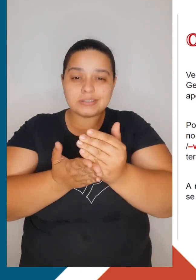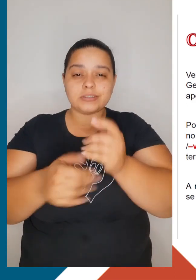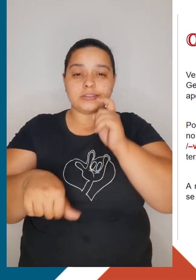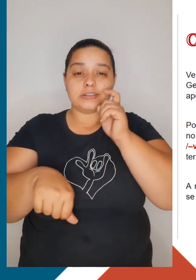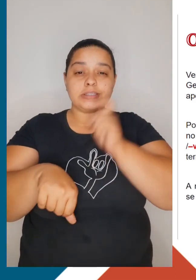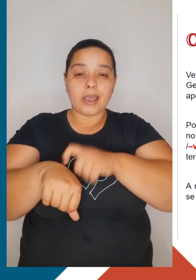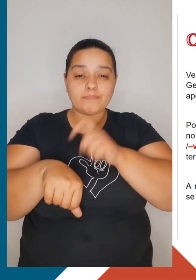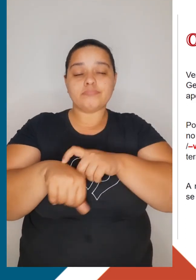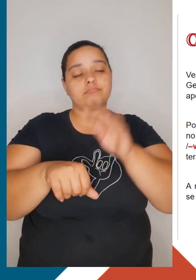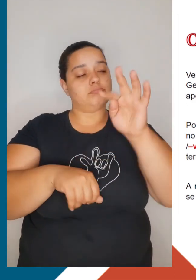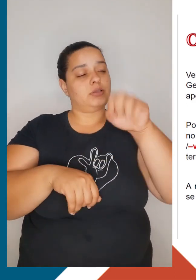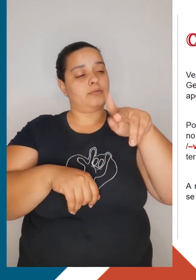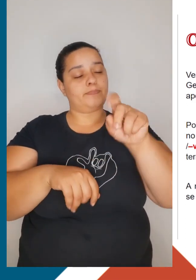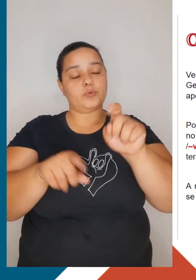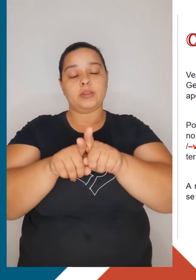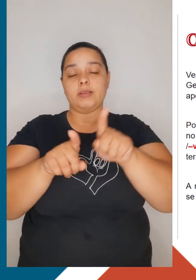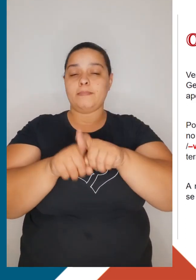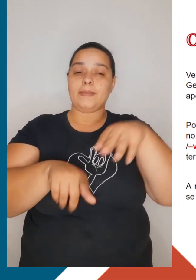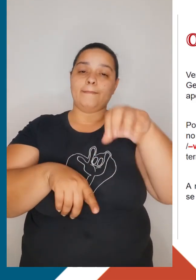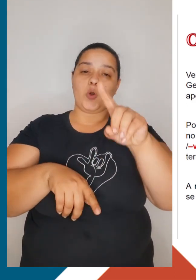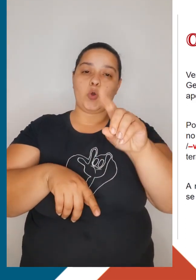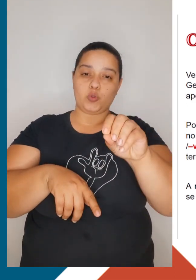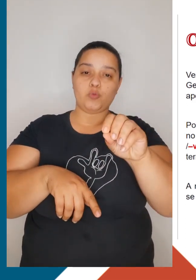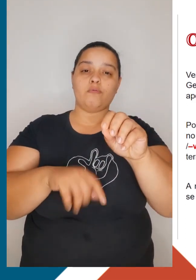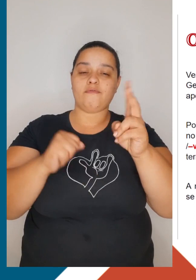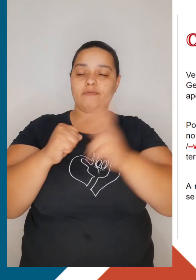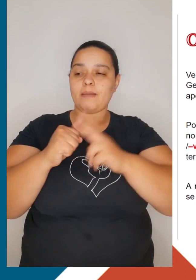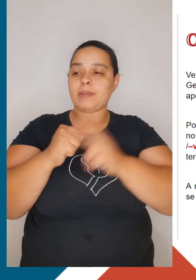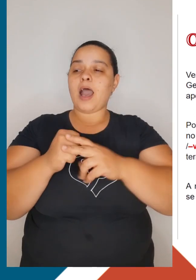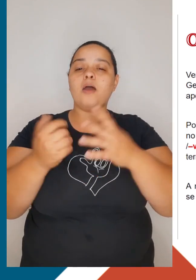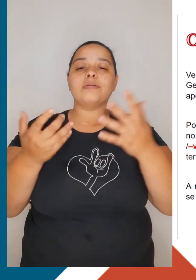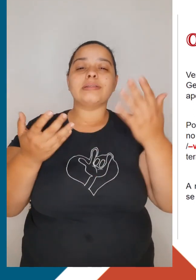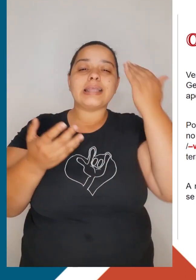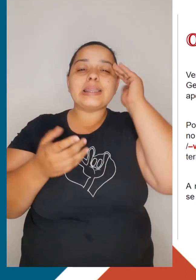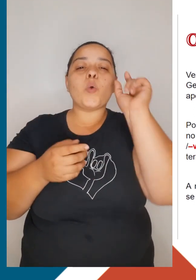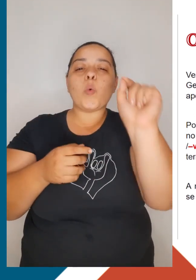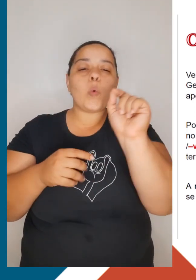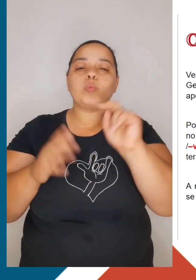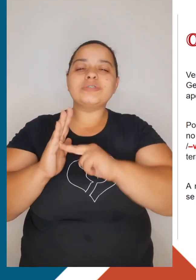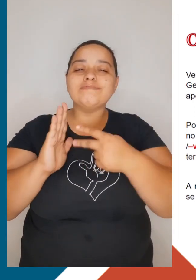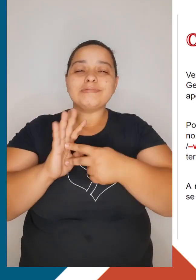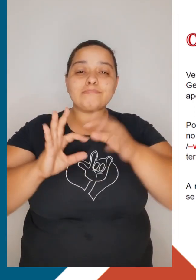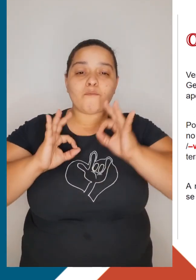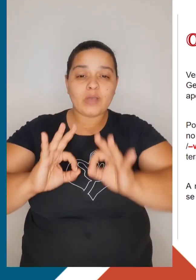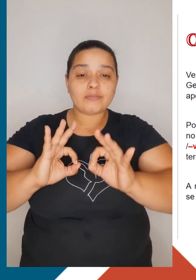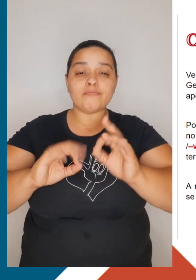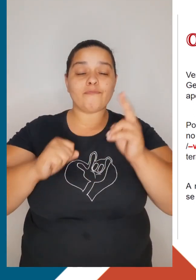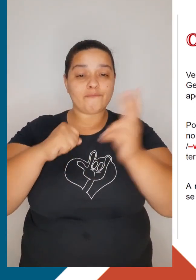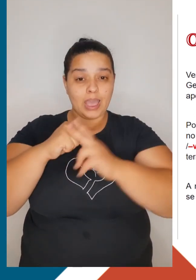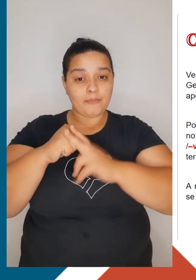tempos e modos verbais, é interessante ver qual é a definição de fato que são os verbos. Nós sabemos que os verbos